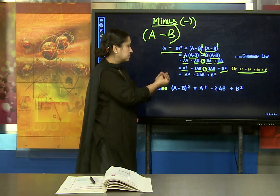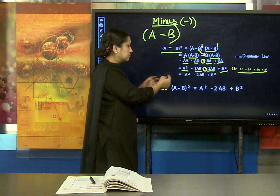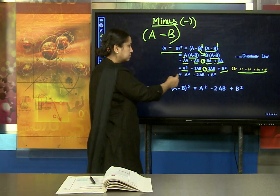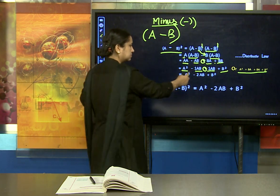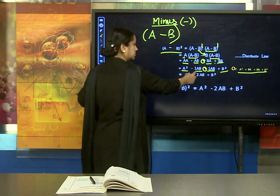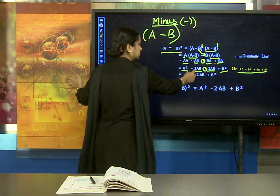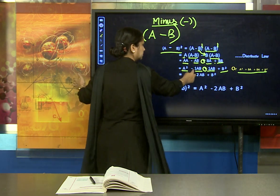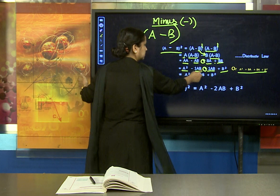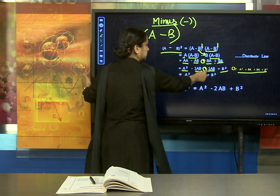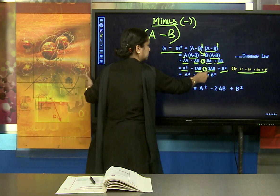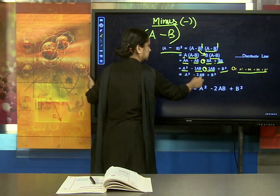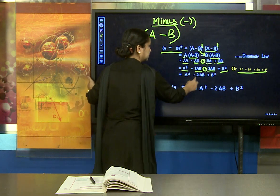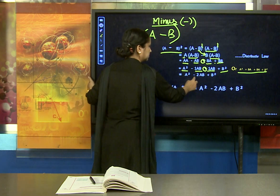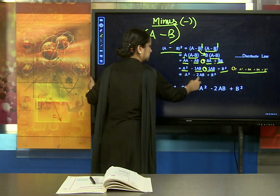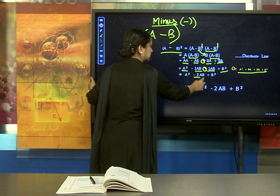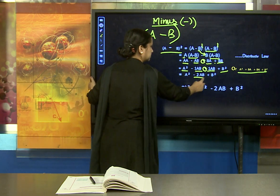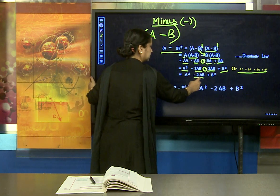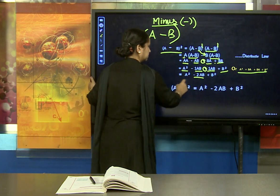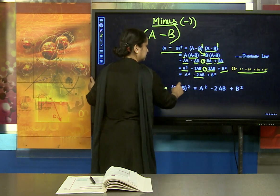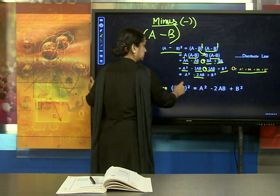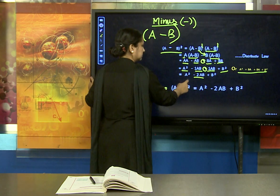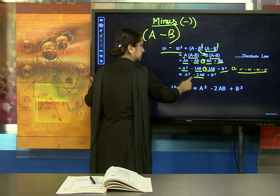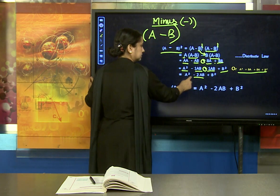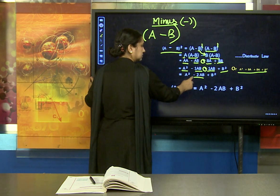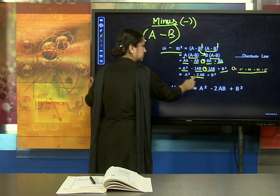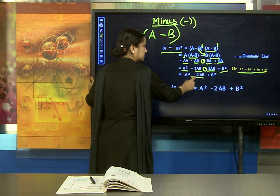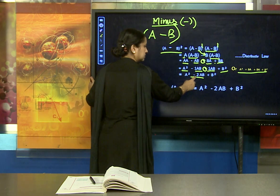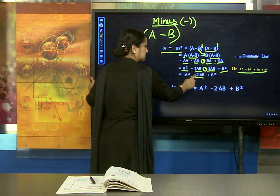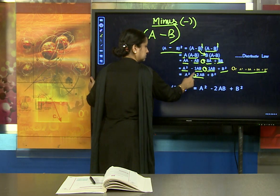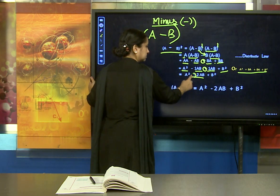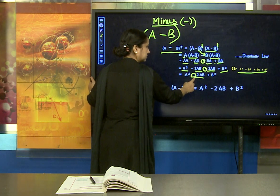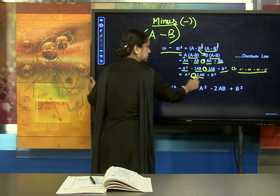फार्मूले को ध्यान में रखते हुए हल करेंगे और याद करेंगे।